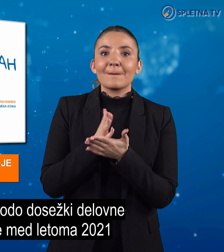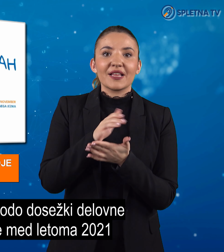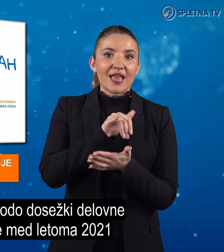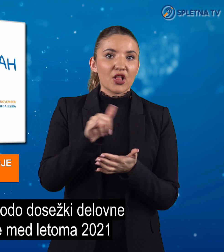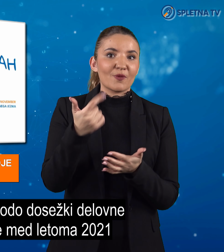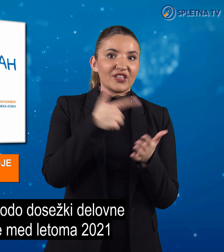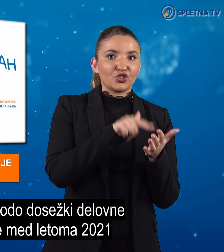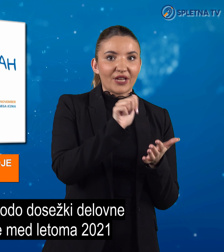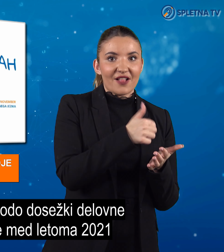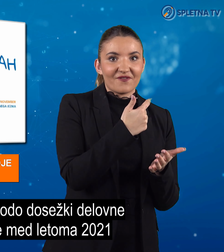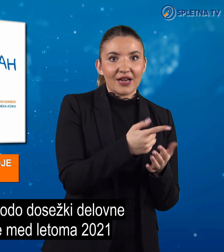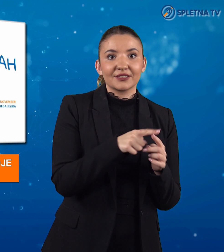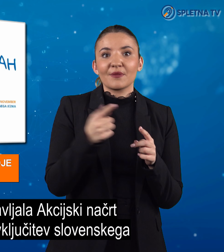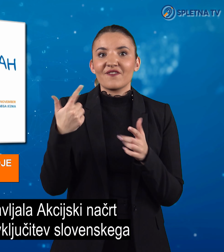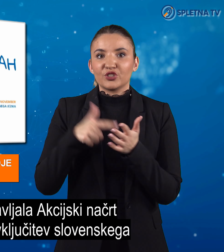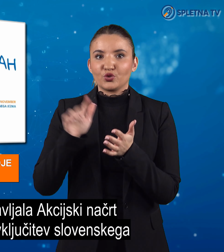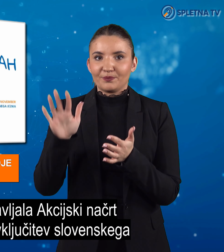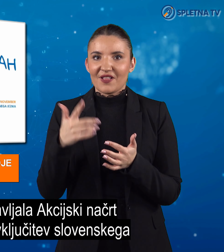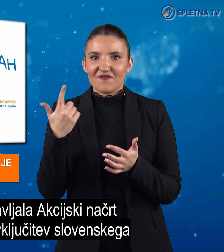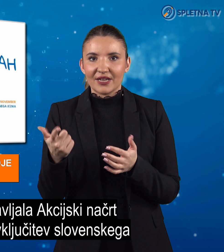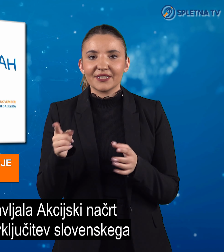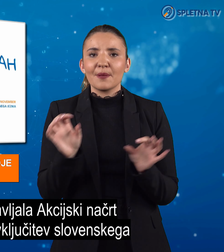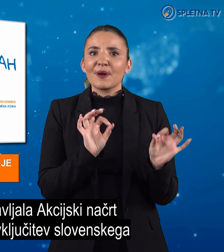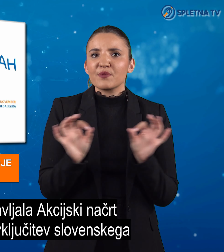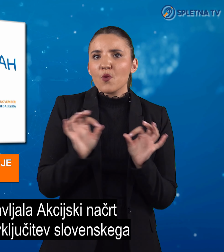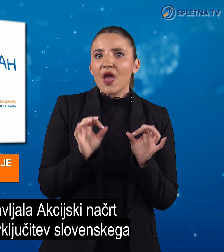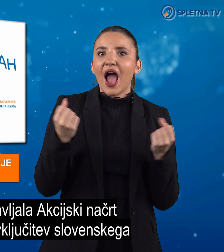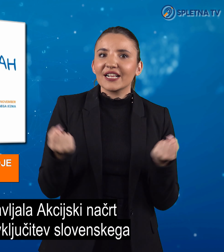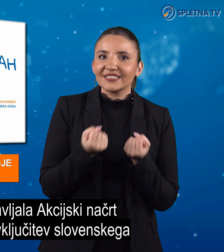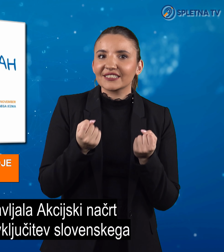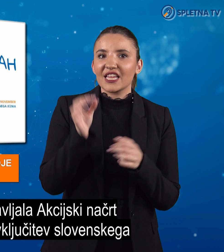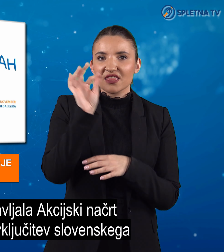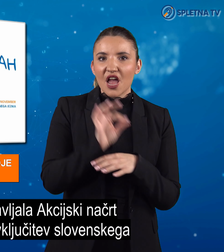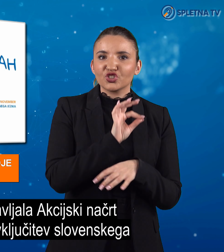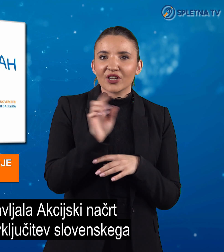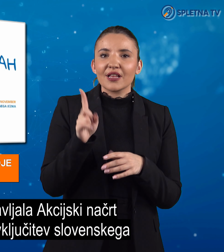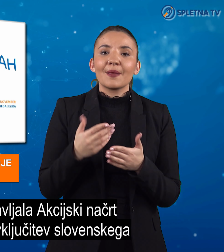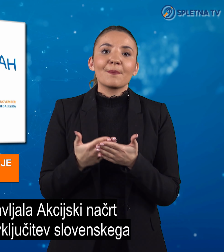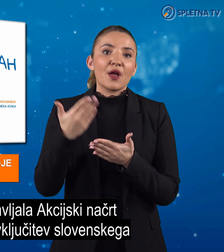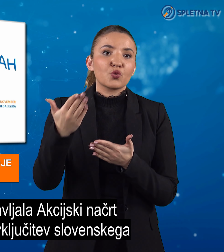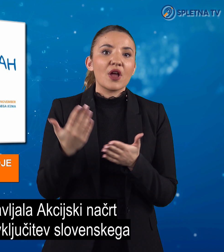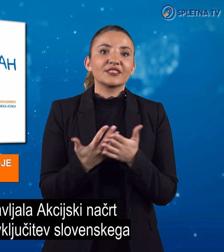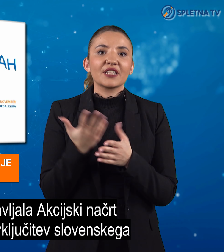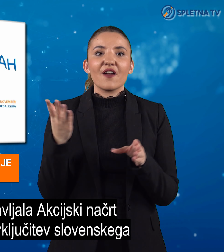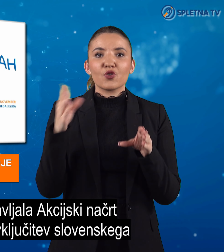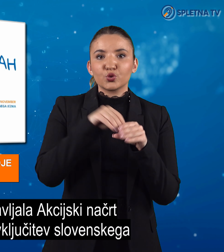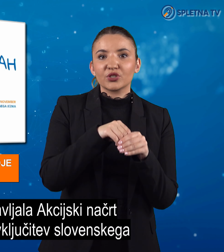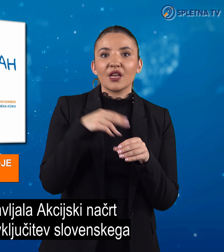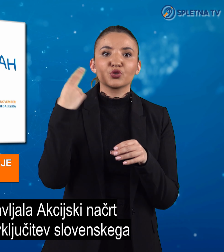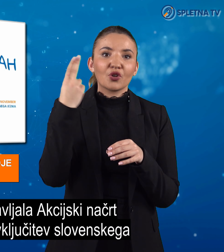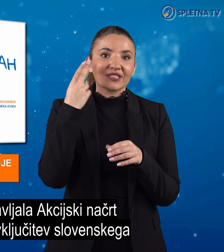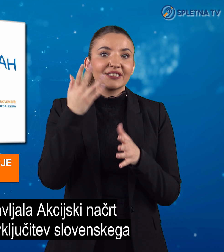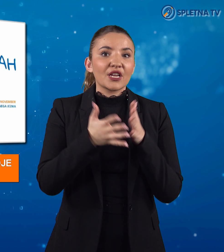skupine, ki je med letoma 2021 in 2025 pripravljala akcijski načrt in predloge